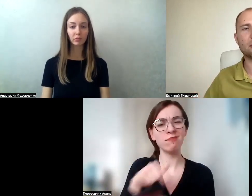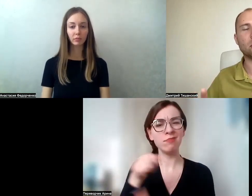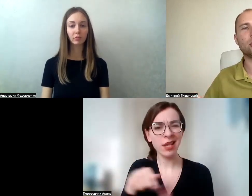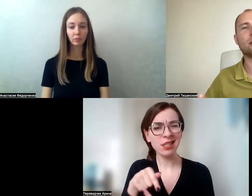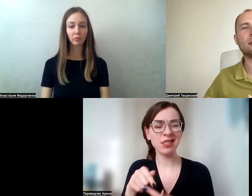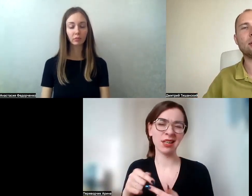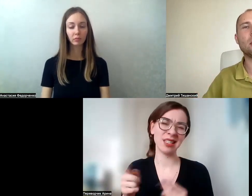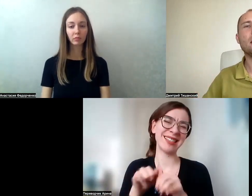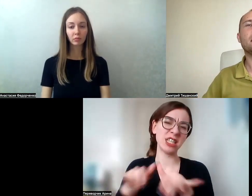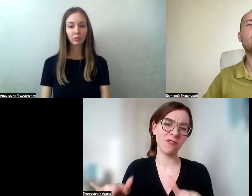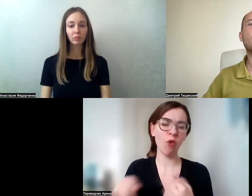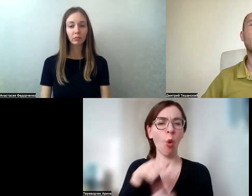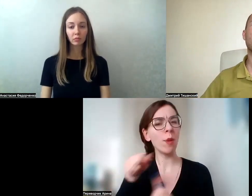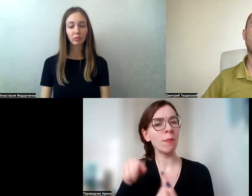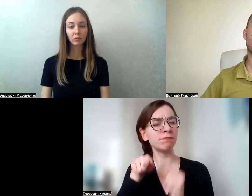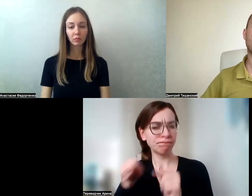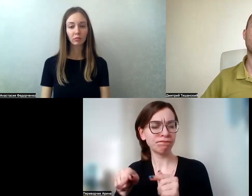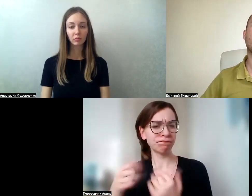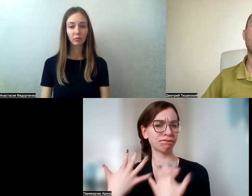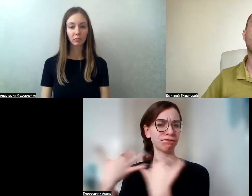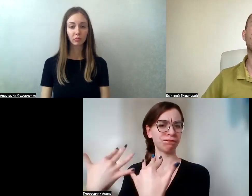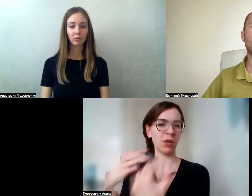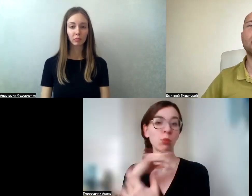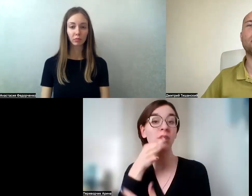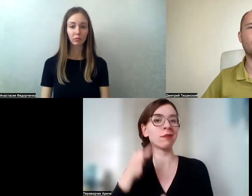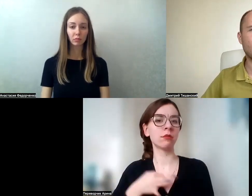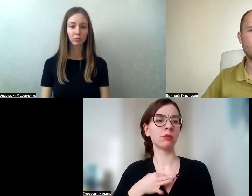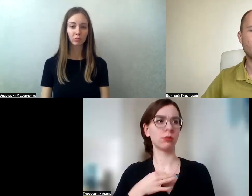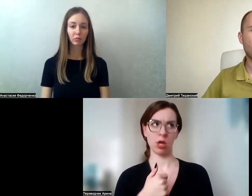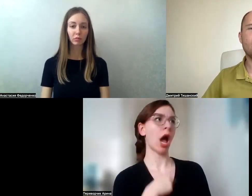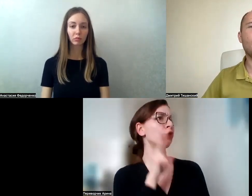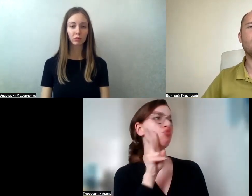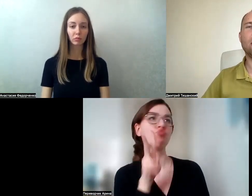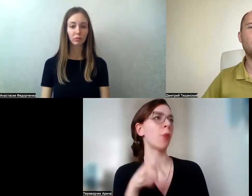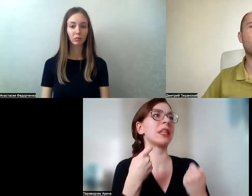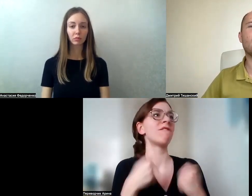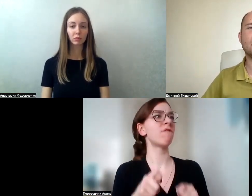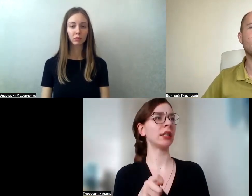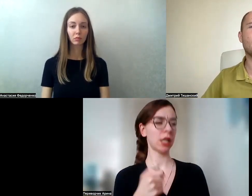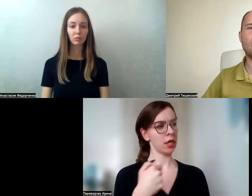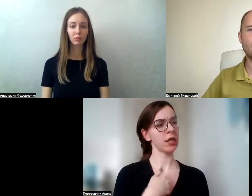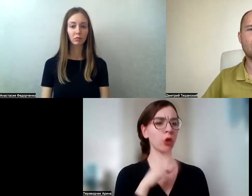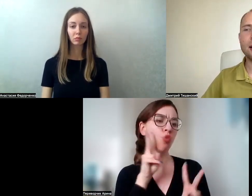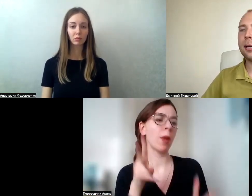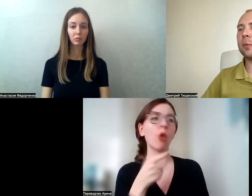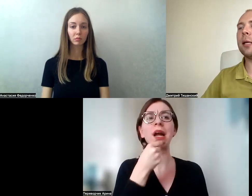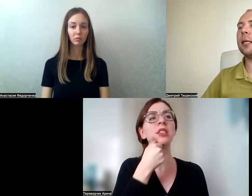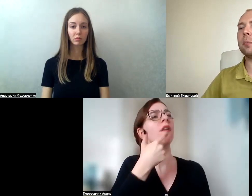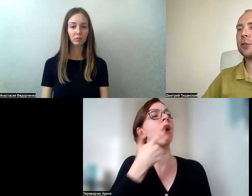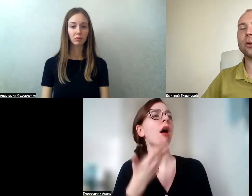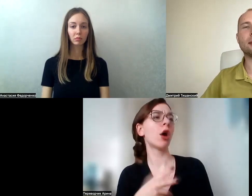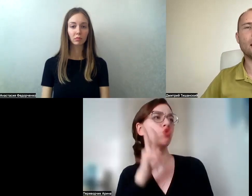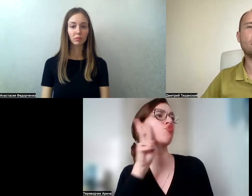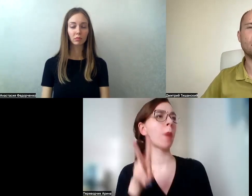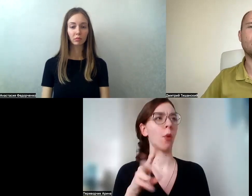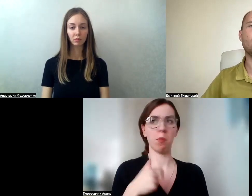сетевого бизнеса в большинстве своем. И многие ребята говорят так, я не умею продавать, я не умею красиво говорить, мне не